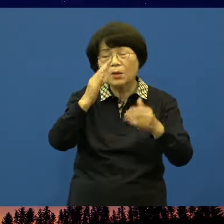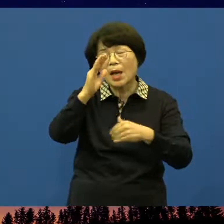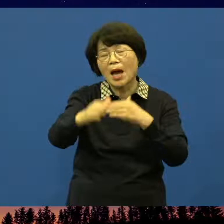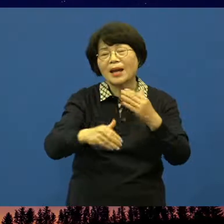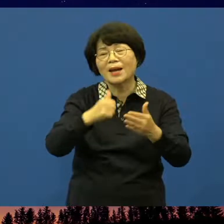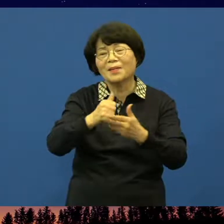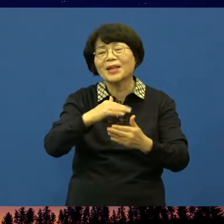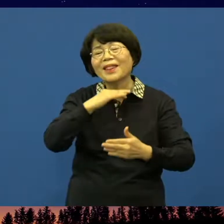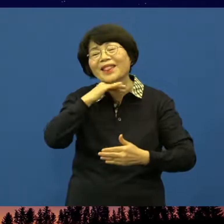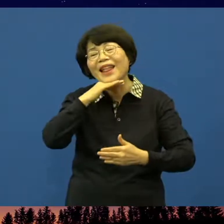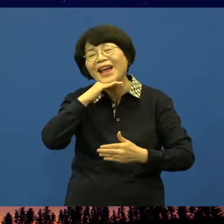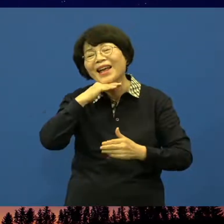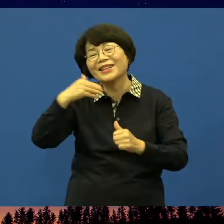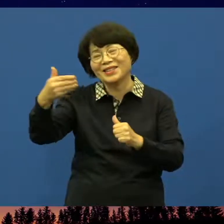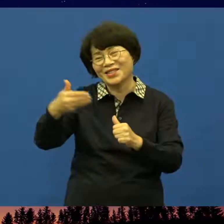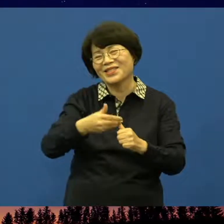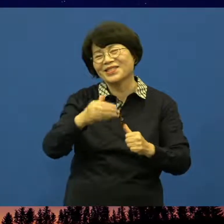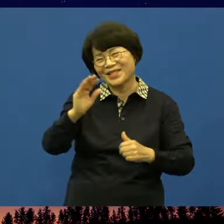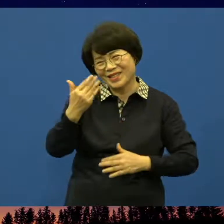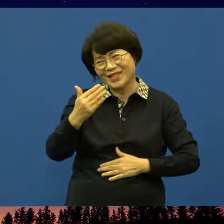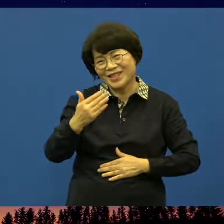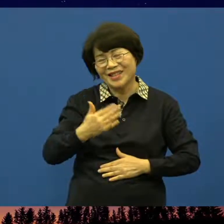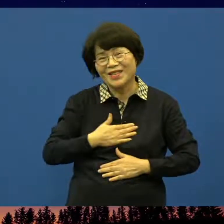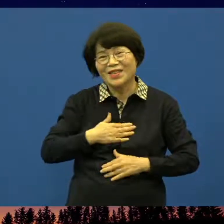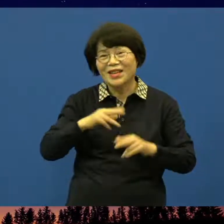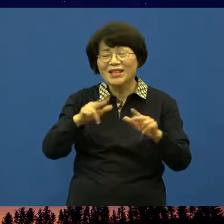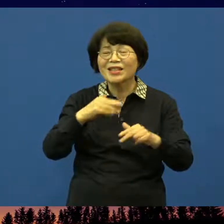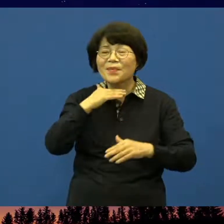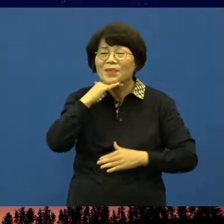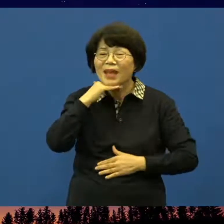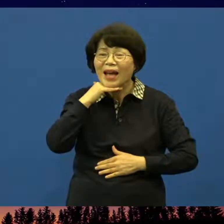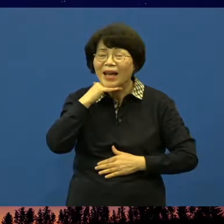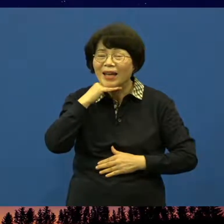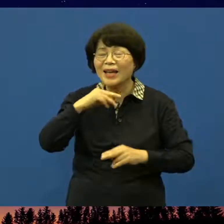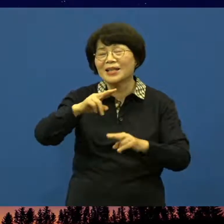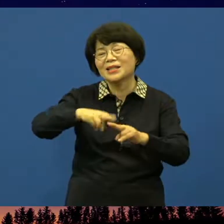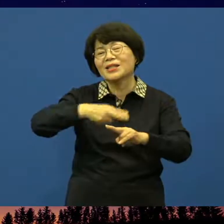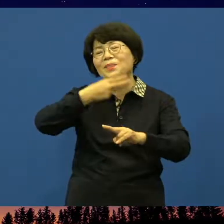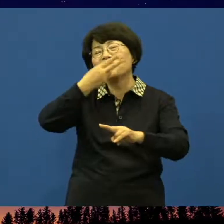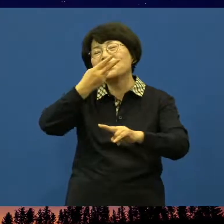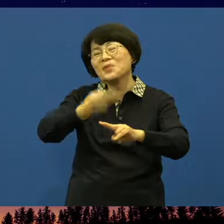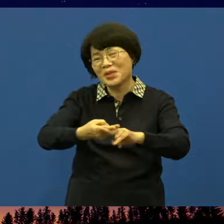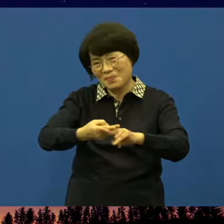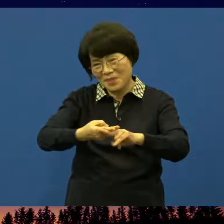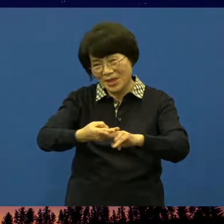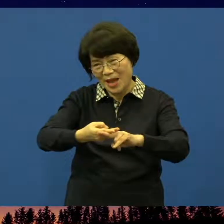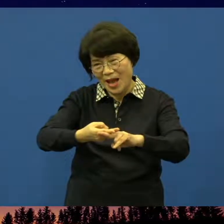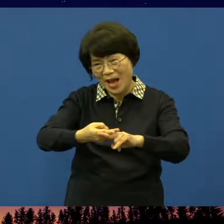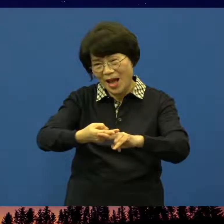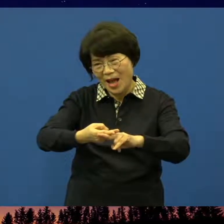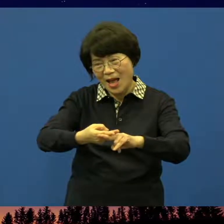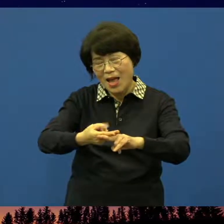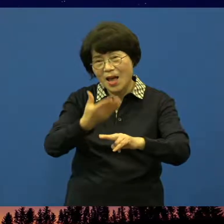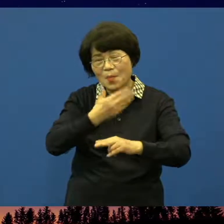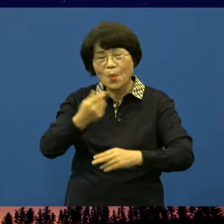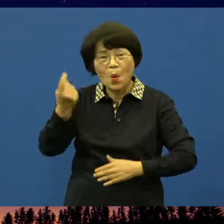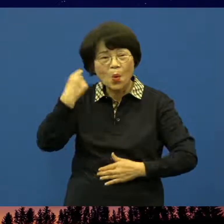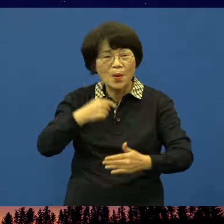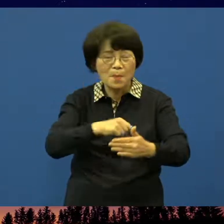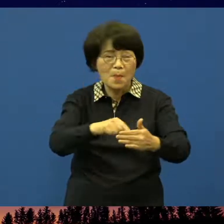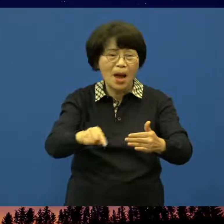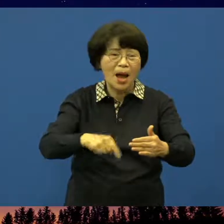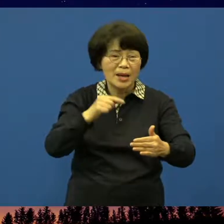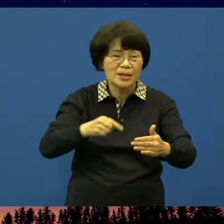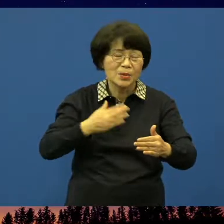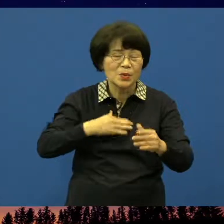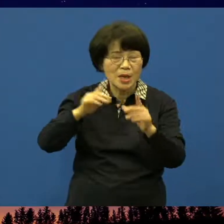하시는 거예요. 우리의 지금 나이가 선물이라는 걸 깨닫게 되는 거예요. 복음 안에서 우리가 우리의 삶을